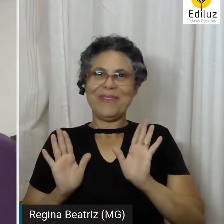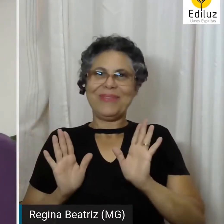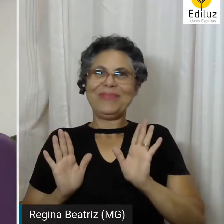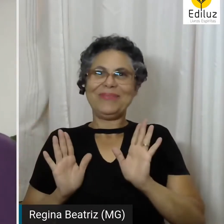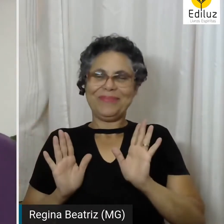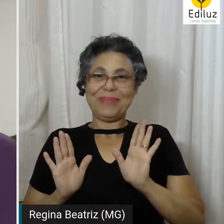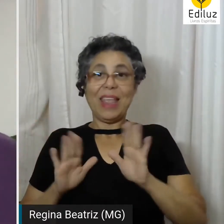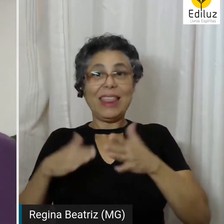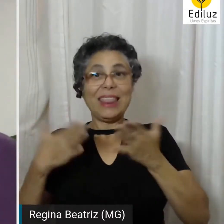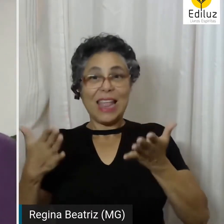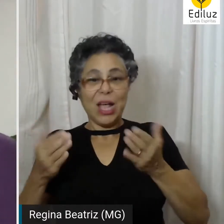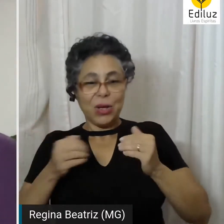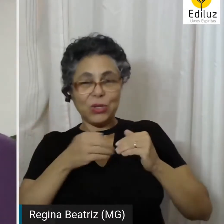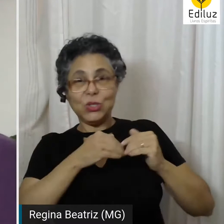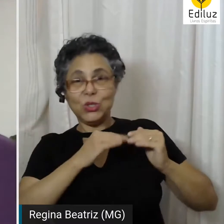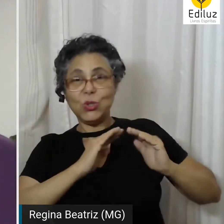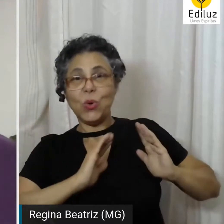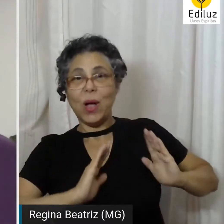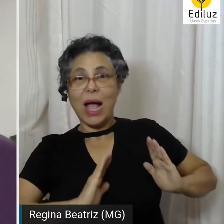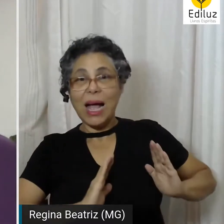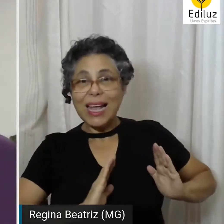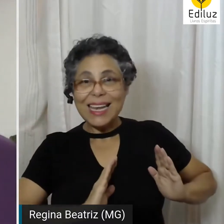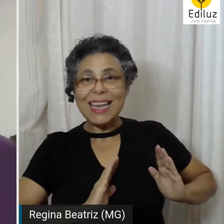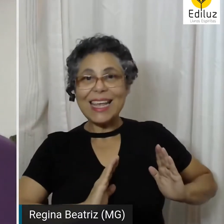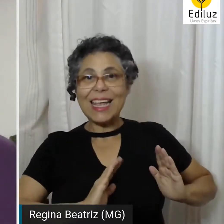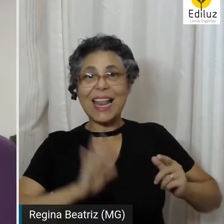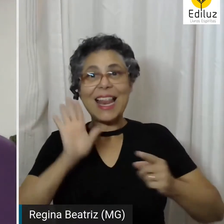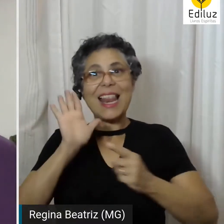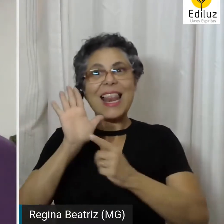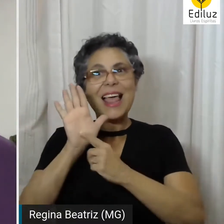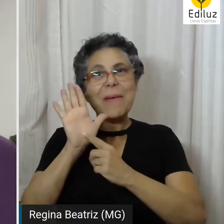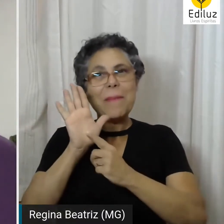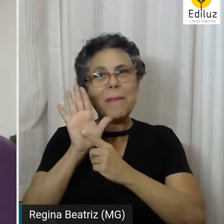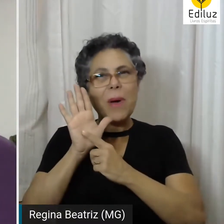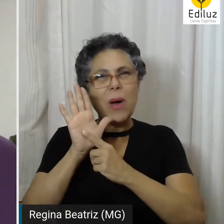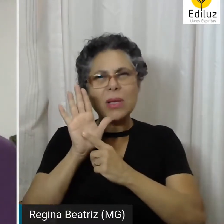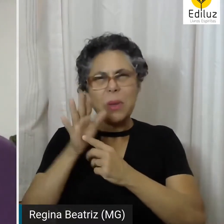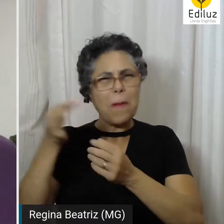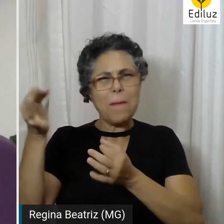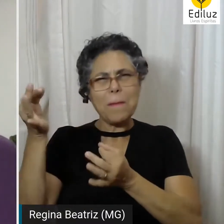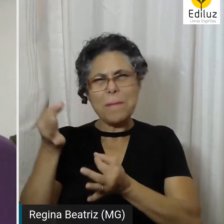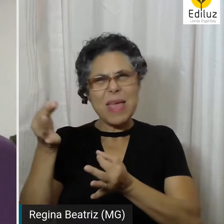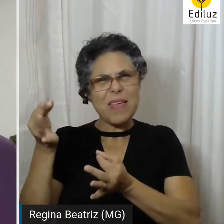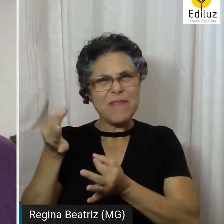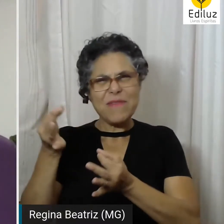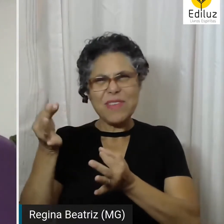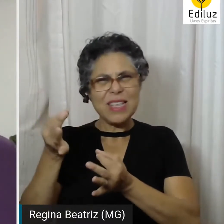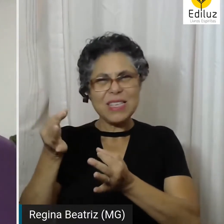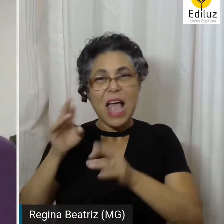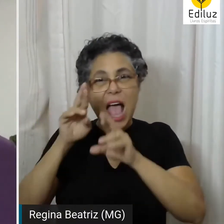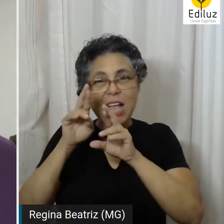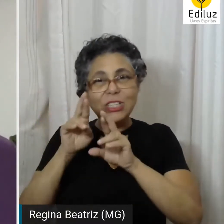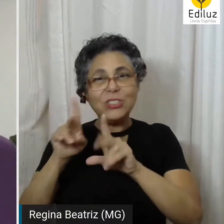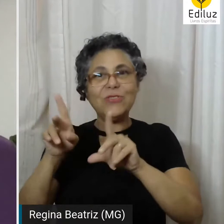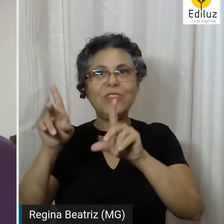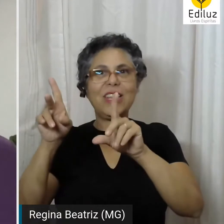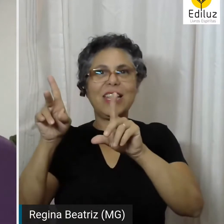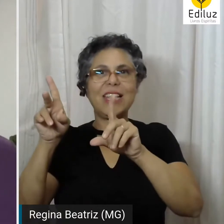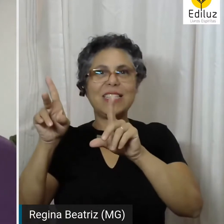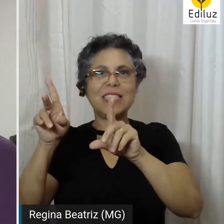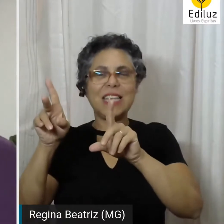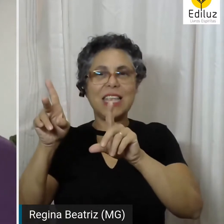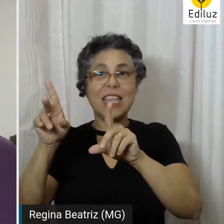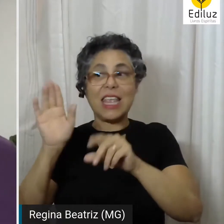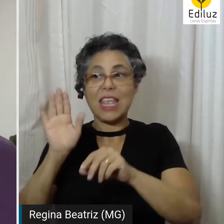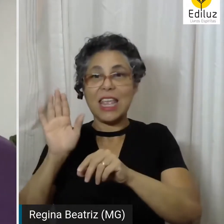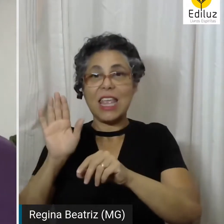Joana, nesse capítulo, ela mostra com perfeição a diferença em